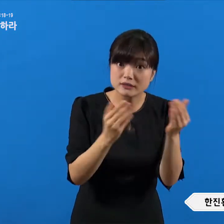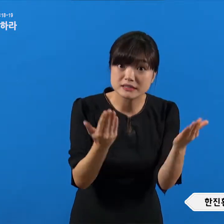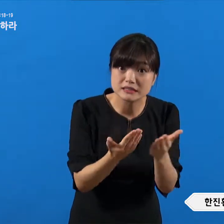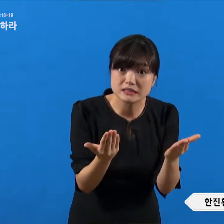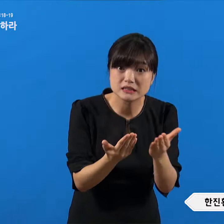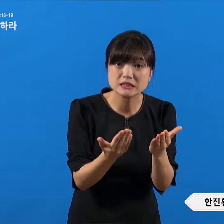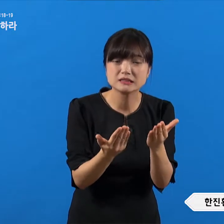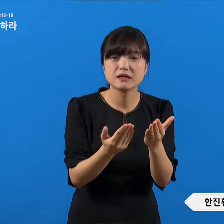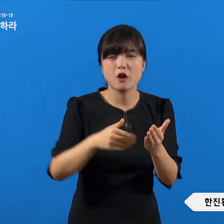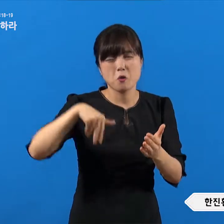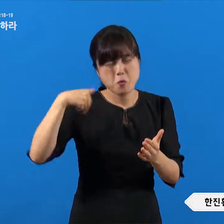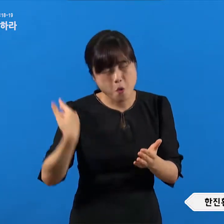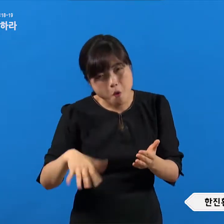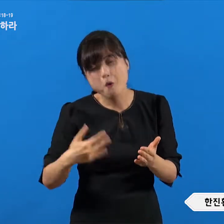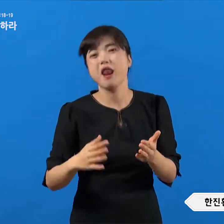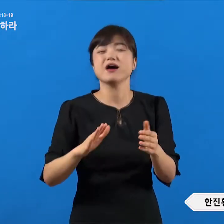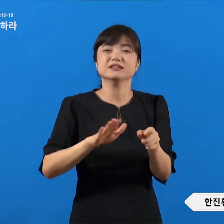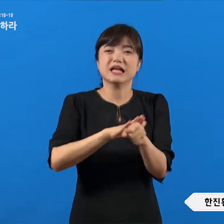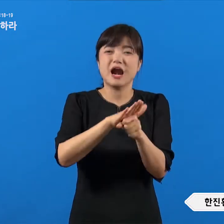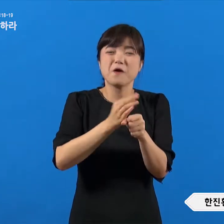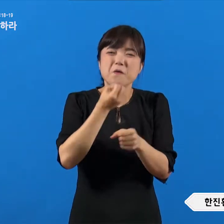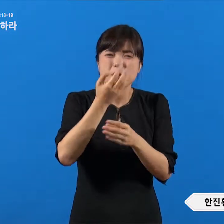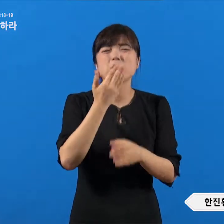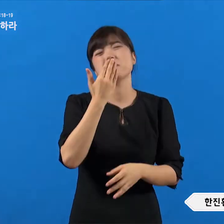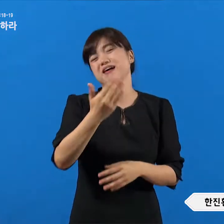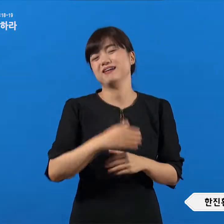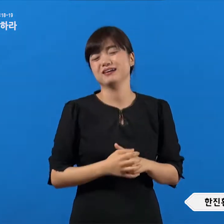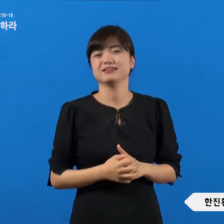같은 고백도 가능할 수 있습니다.